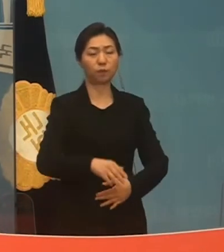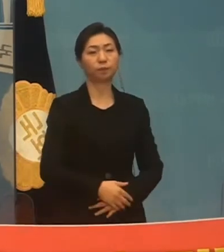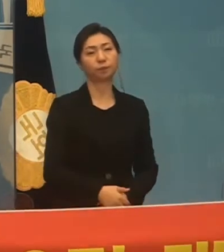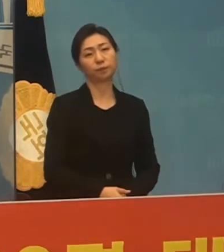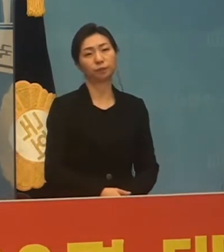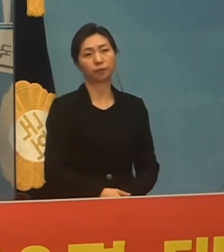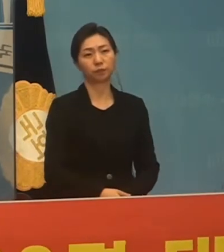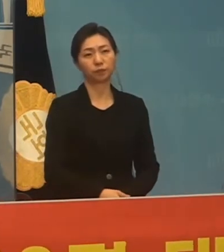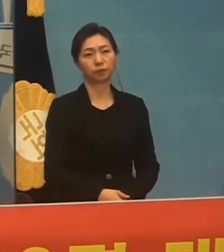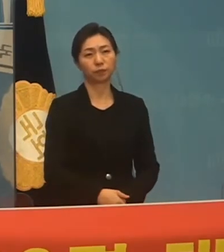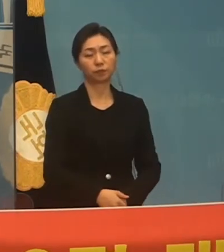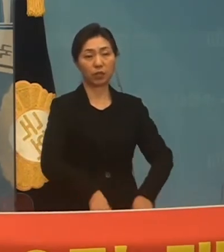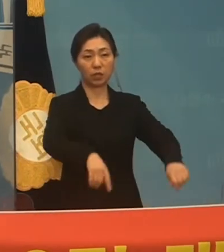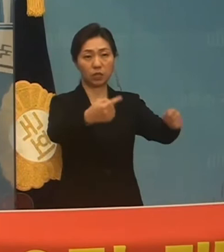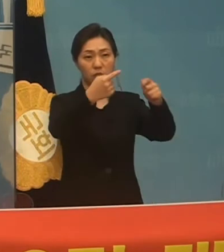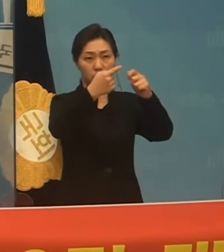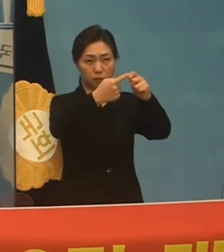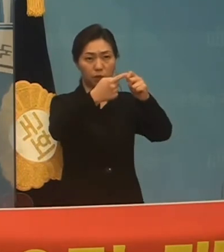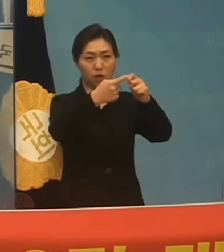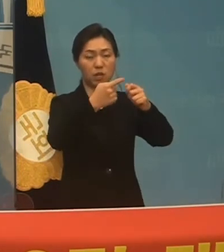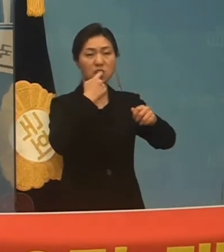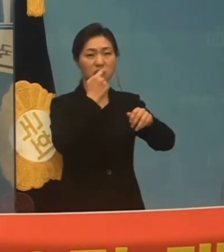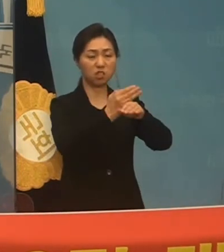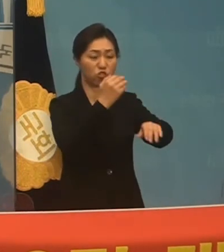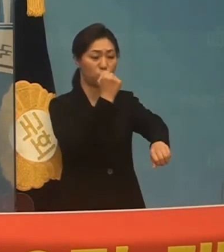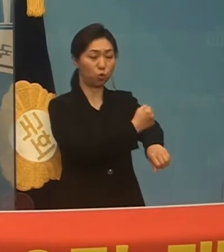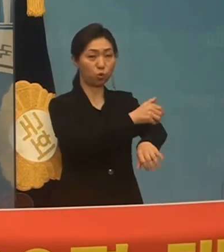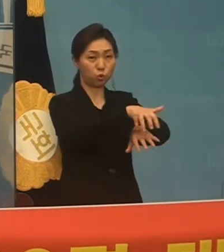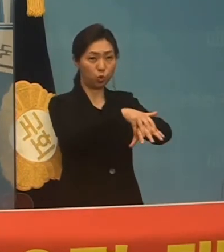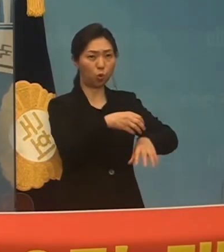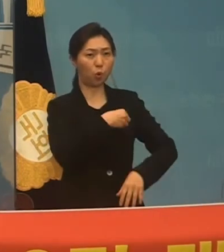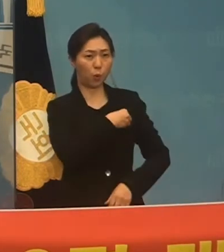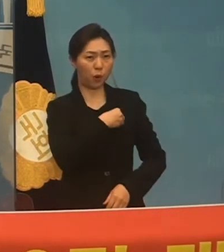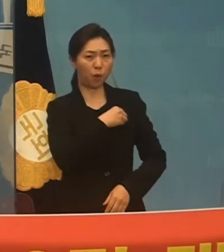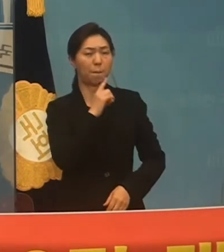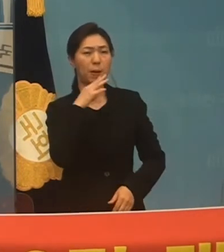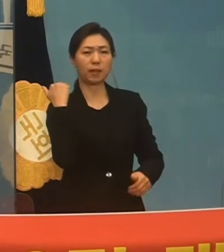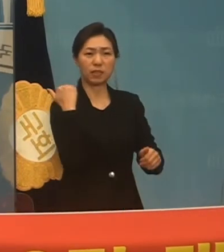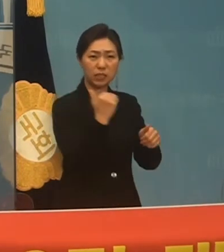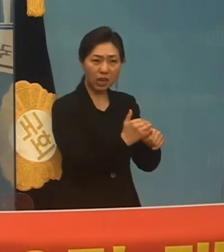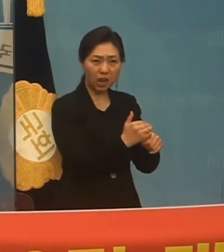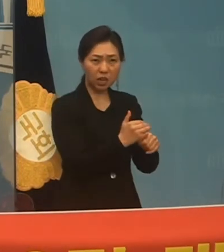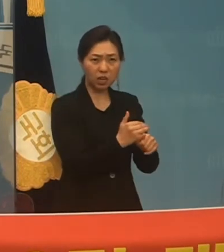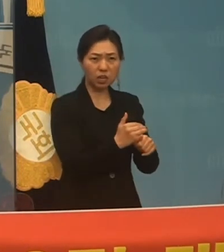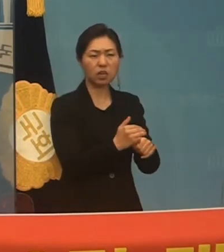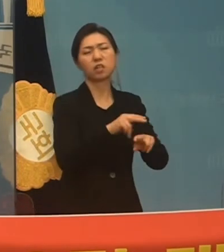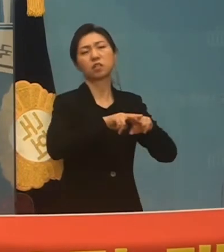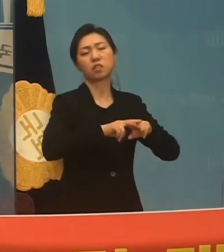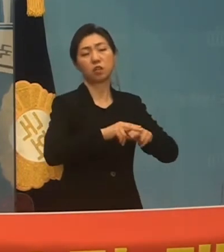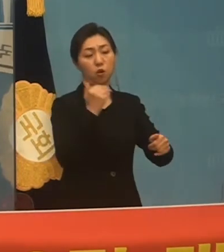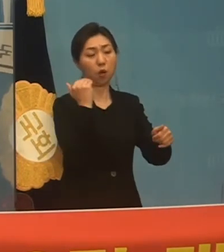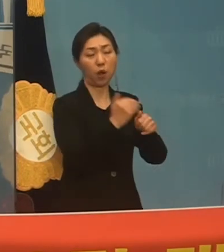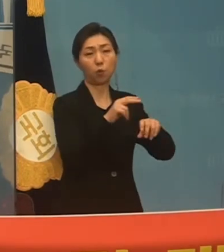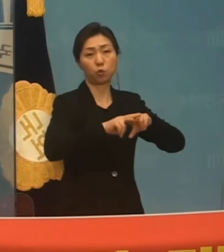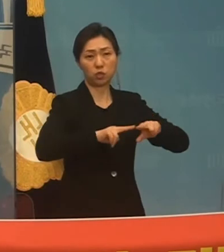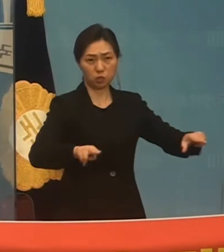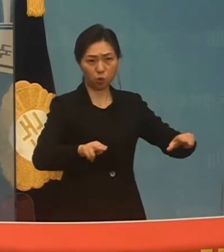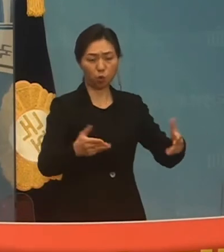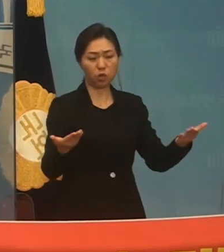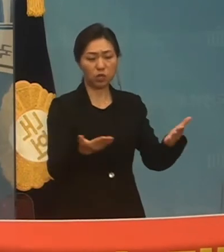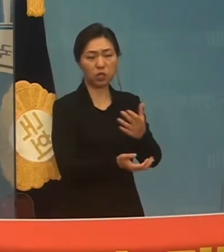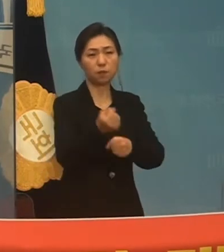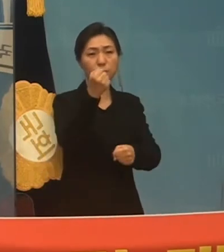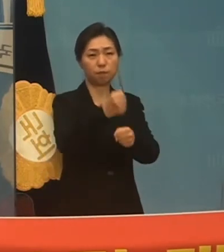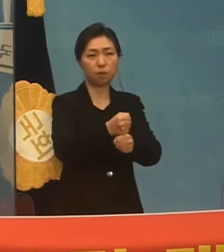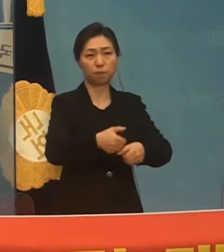우선 민주노총 조합원에게만 자행하고 있는 집단 해고를 당장 철회하고 원직,